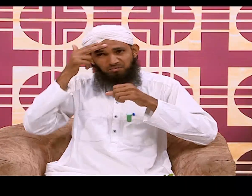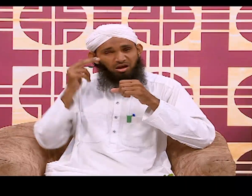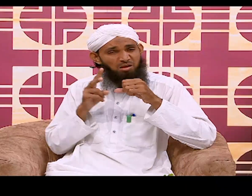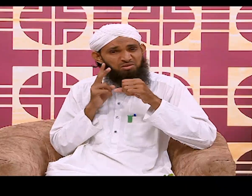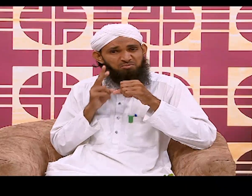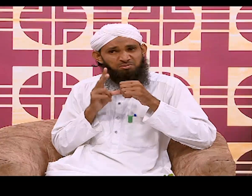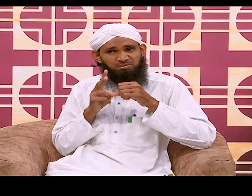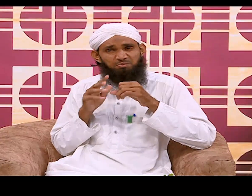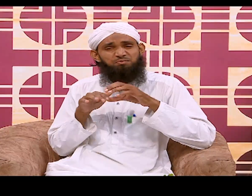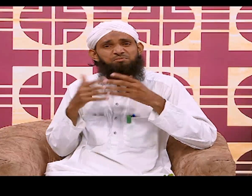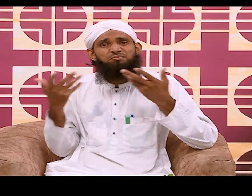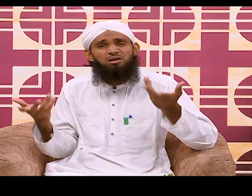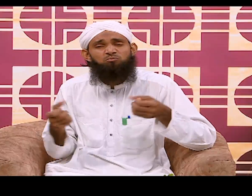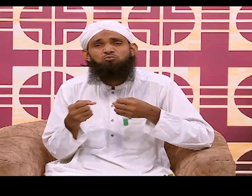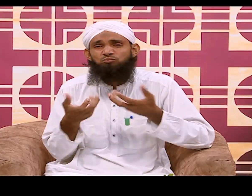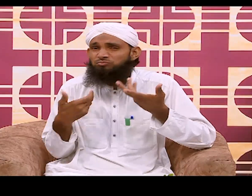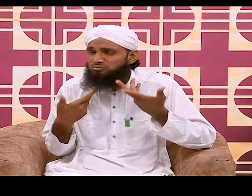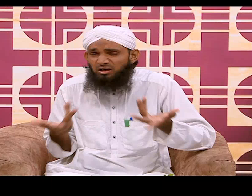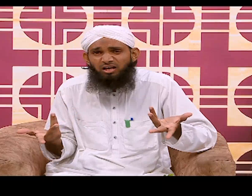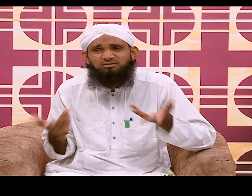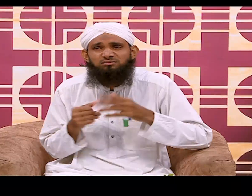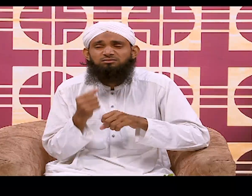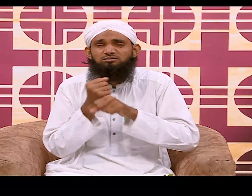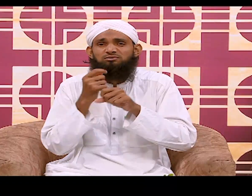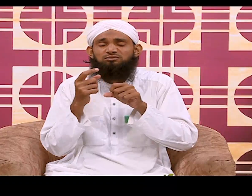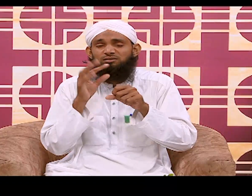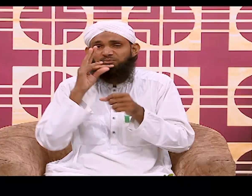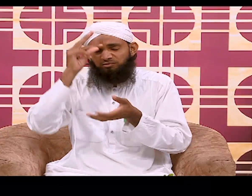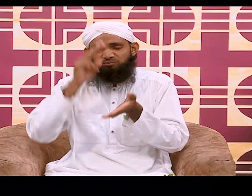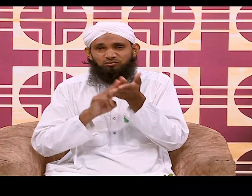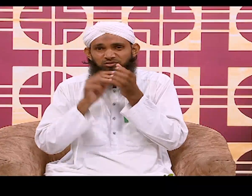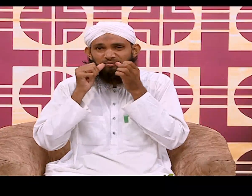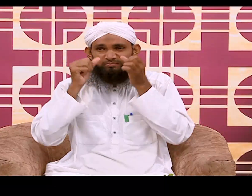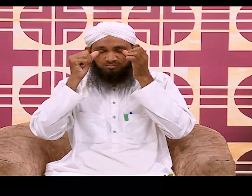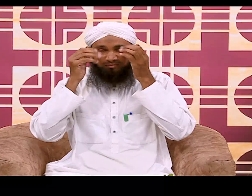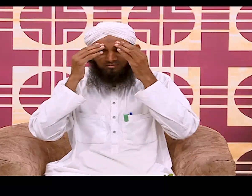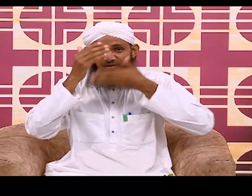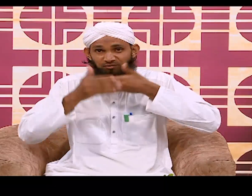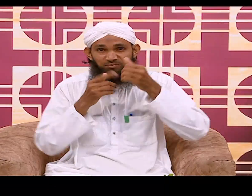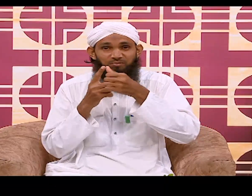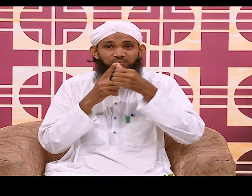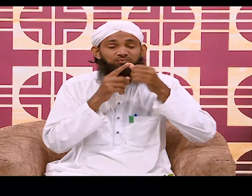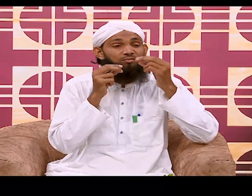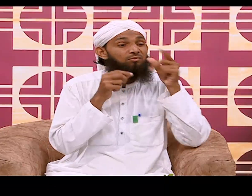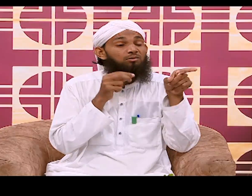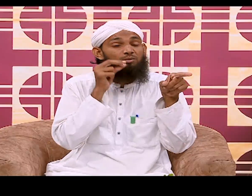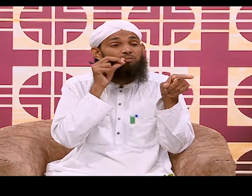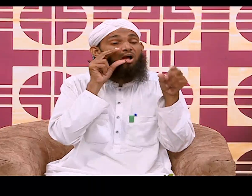کیسے بیان کروں؟ سرکار ذی وقار صلی اللہ علیہ وآلہ وسلم نے فرمایا، منہ کھولو۔ میں نے منہ کھول